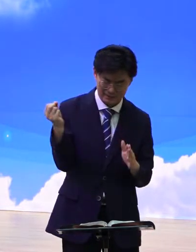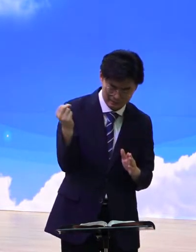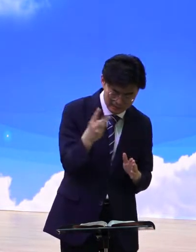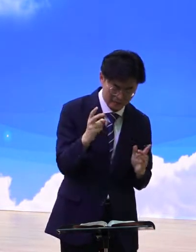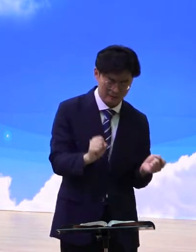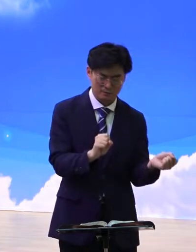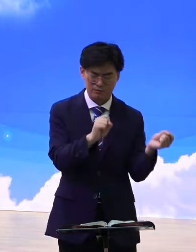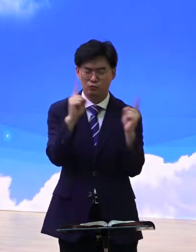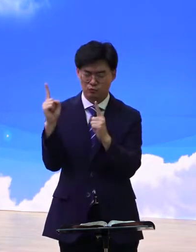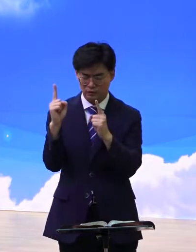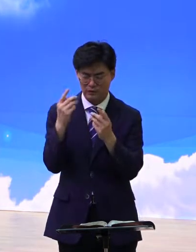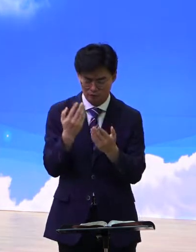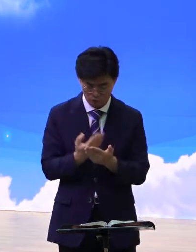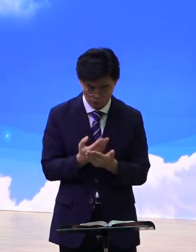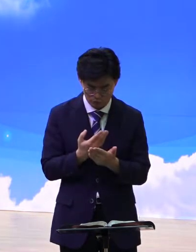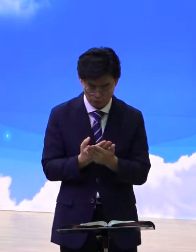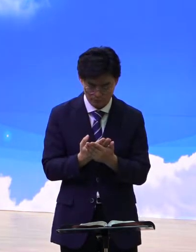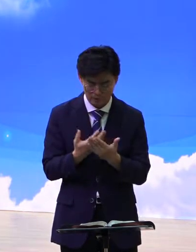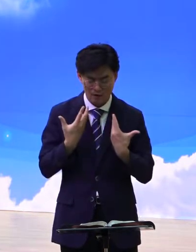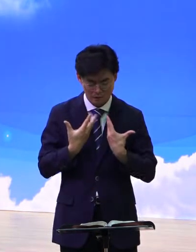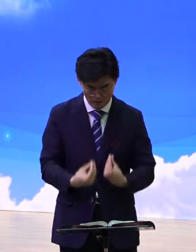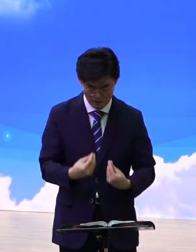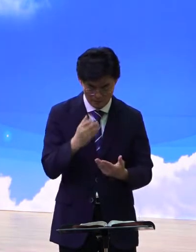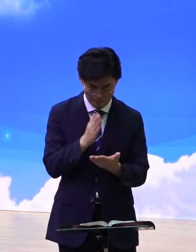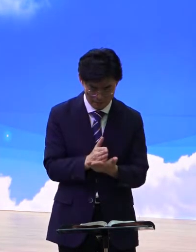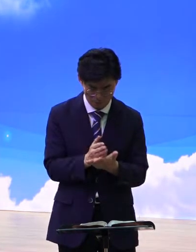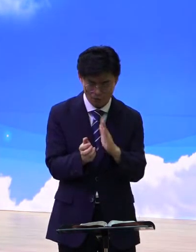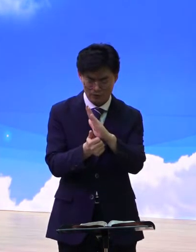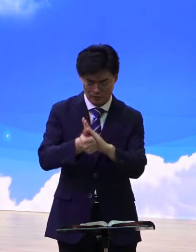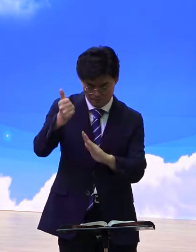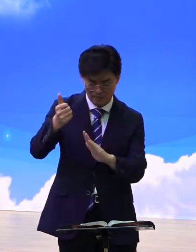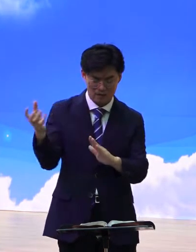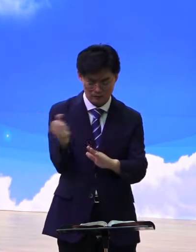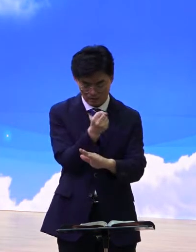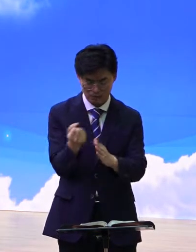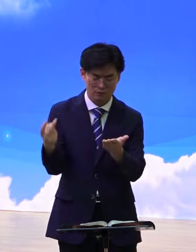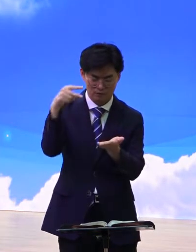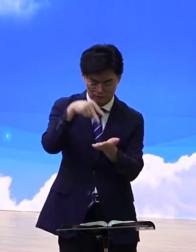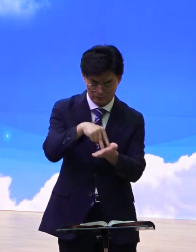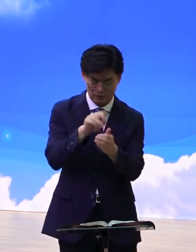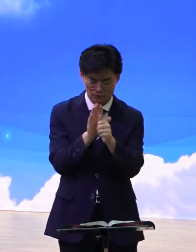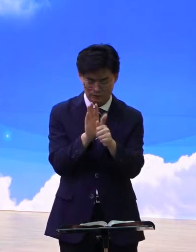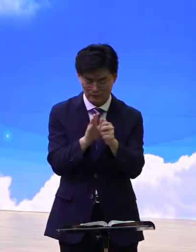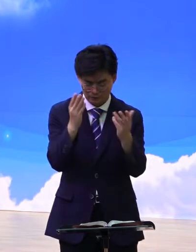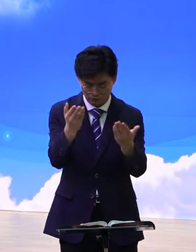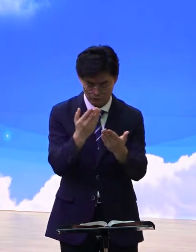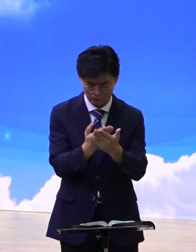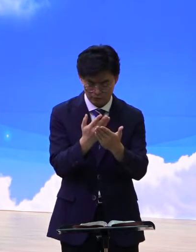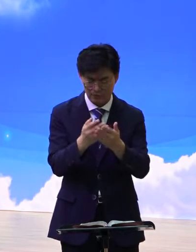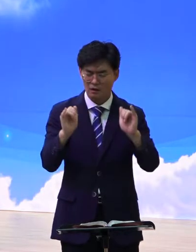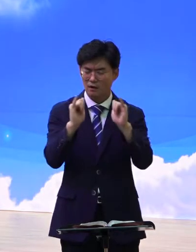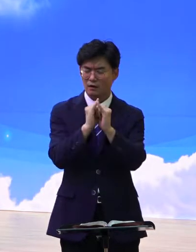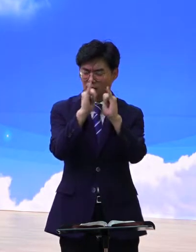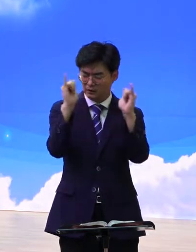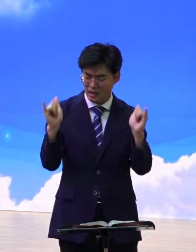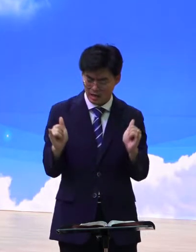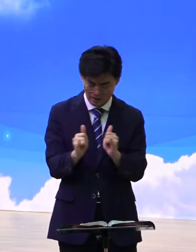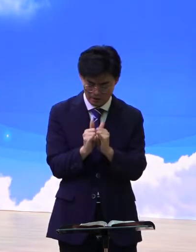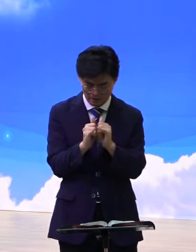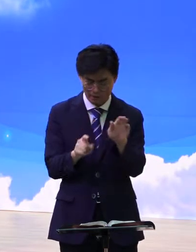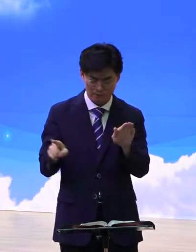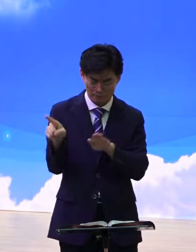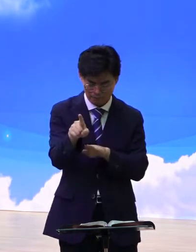터널을 벗어나 희망을 전하는 교회로 거듭나게 하옵소서. 사회의 뒷공문회를 따라가는 교회가 아닌